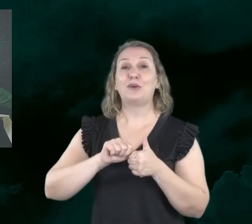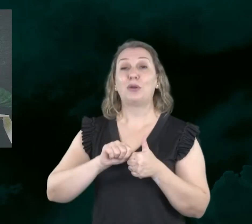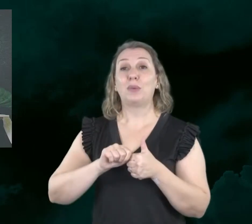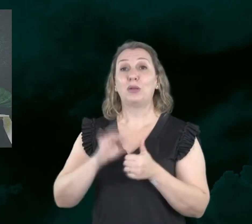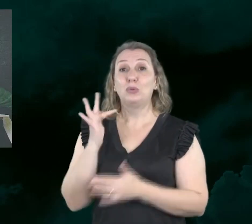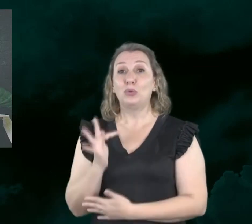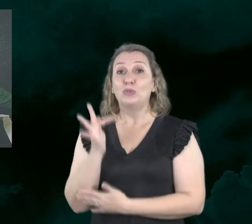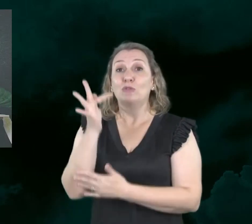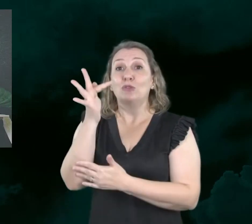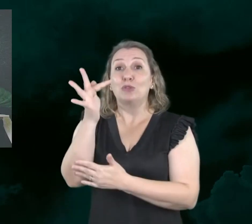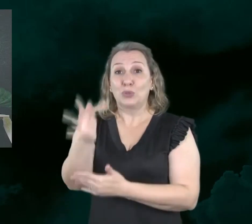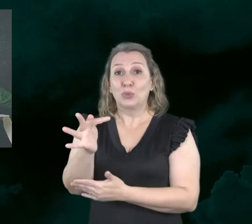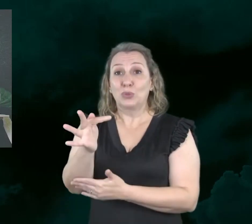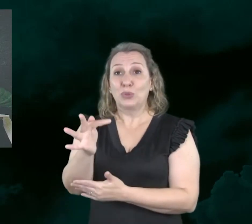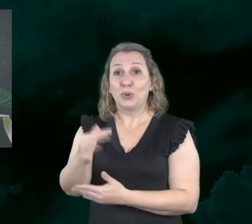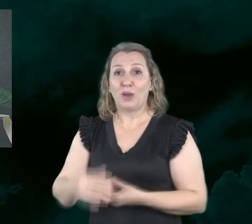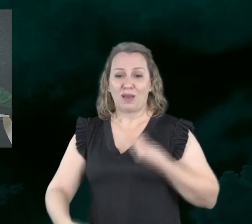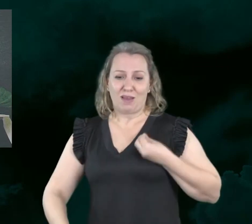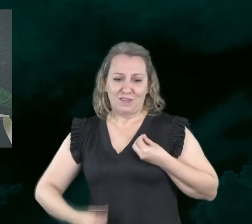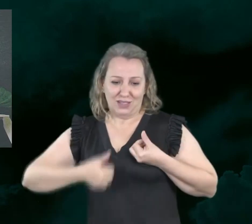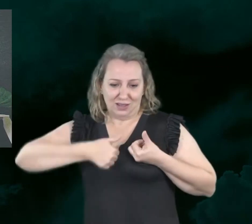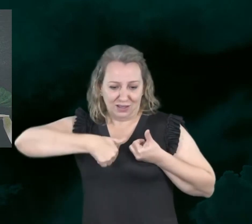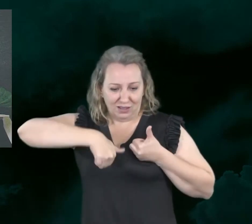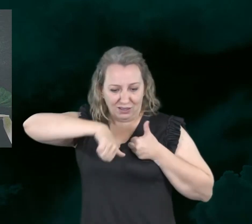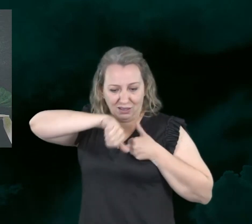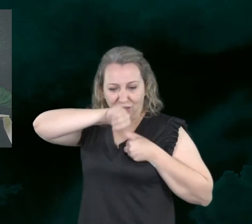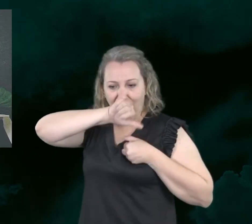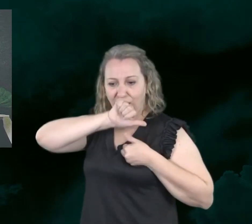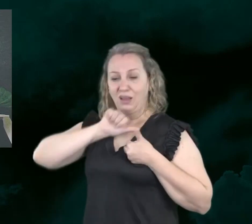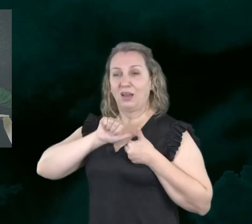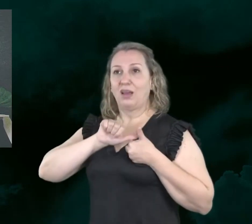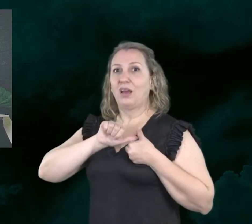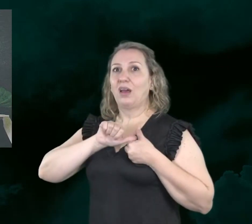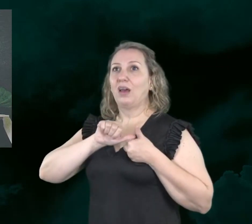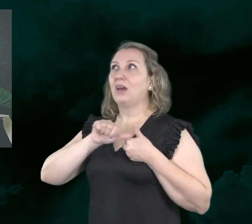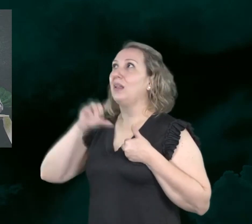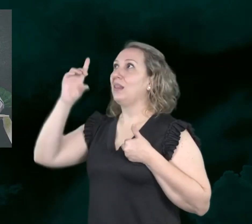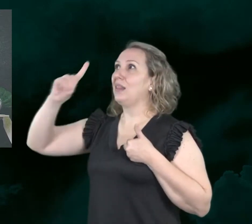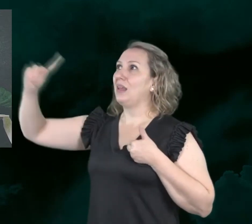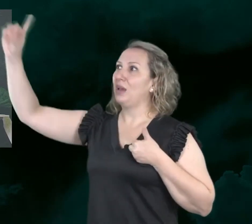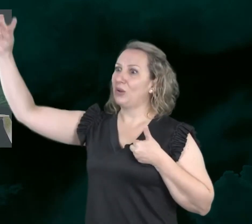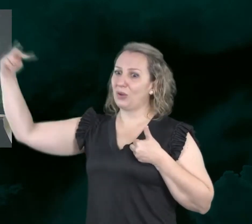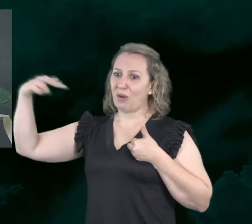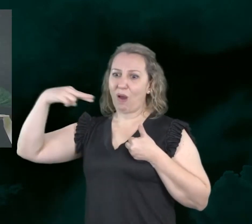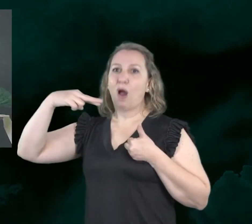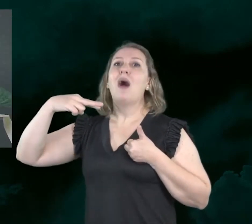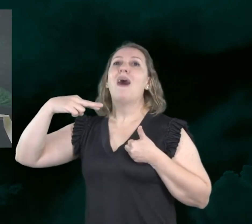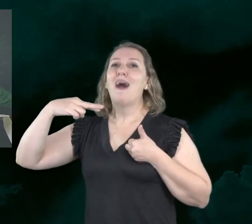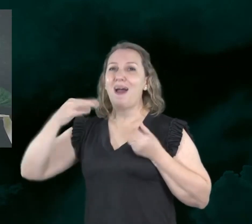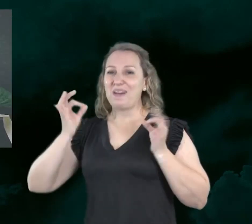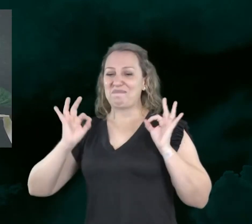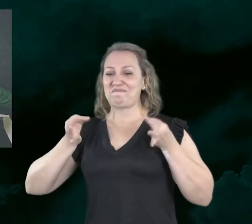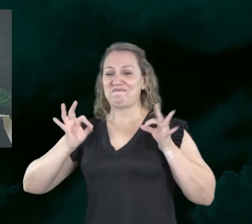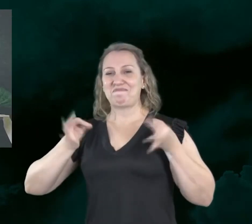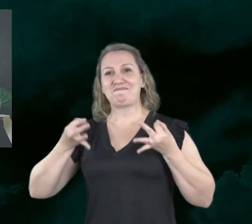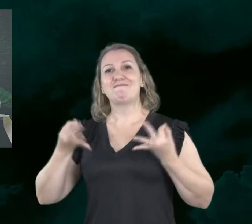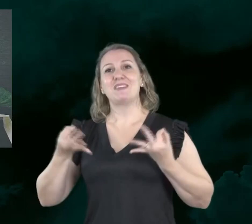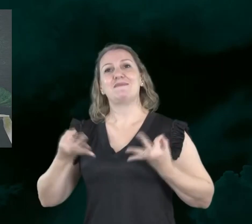aprovação ou caráter provado. Então, se você tem a